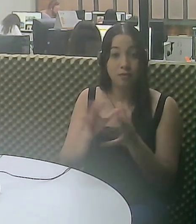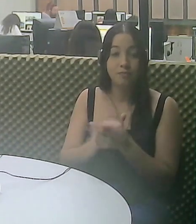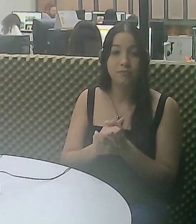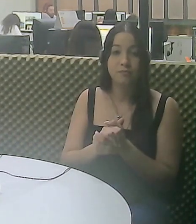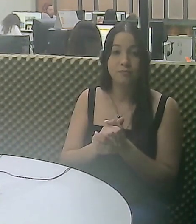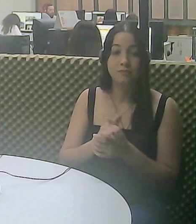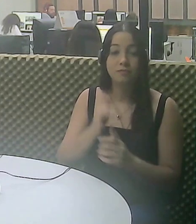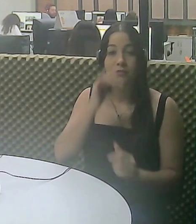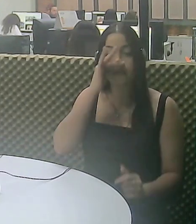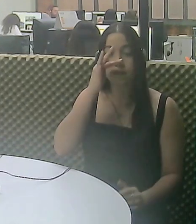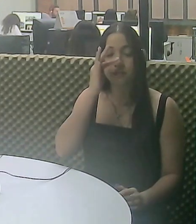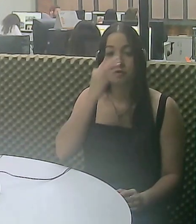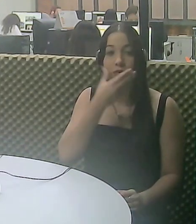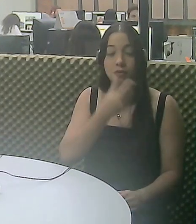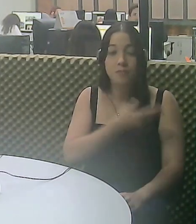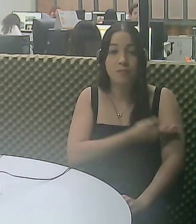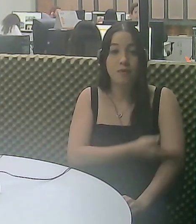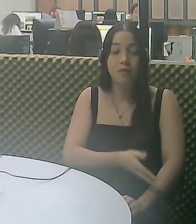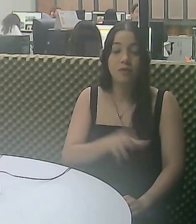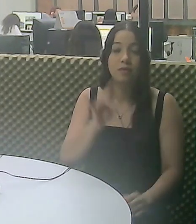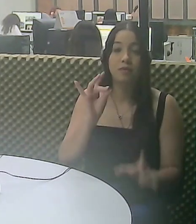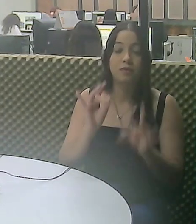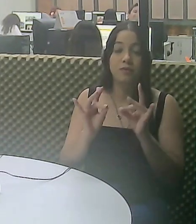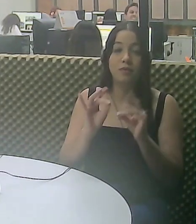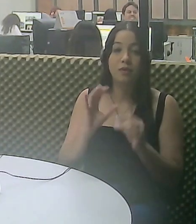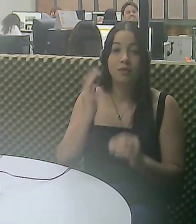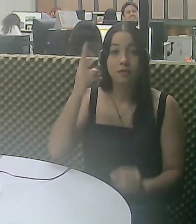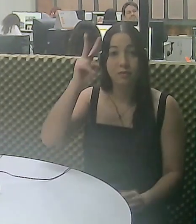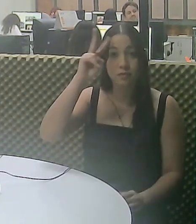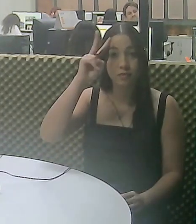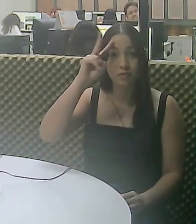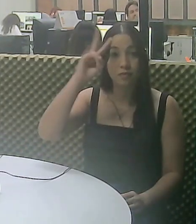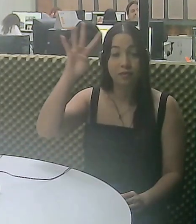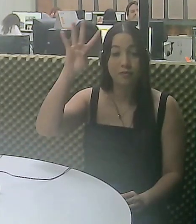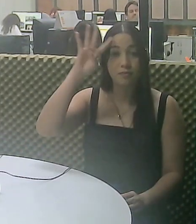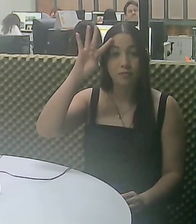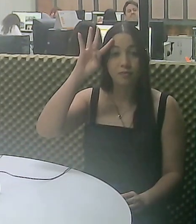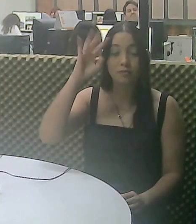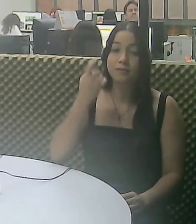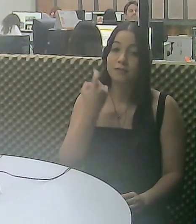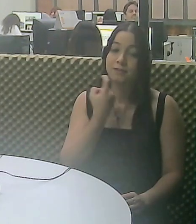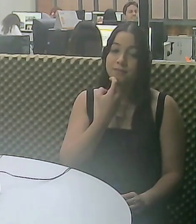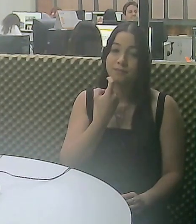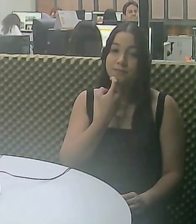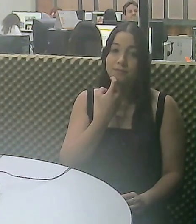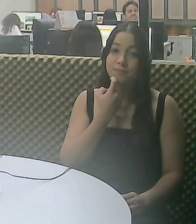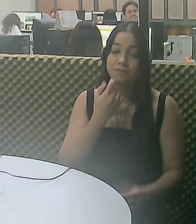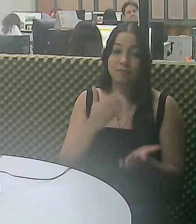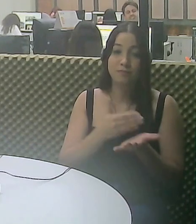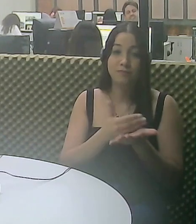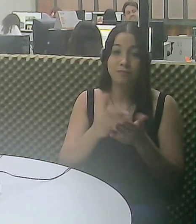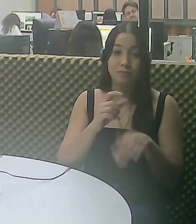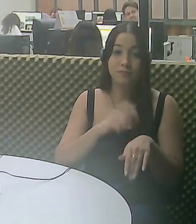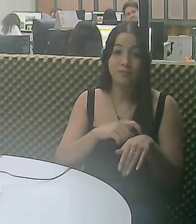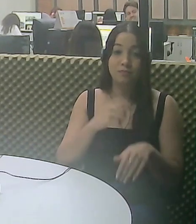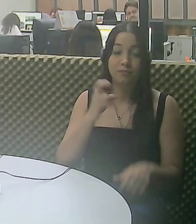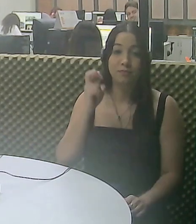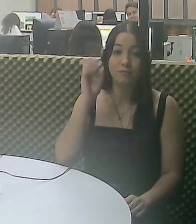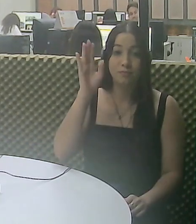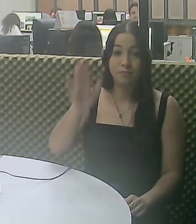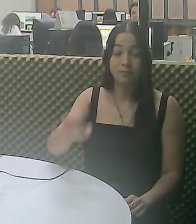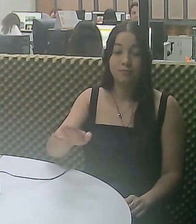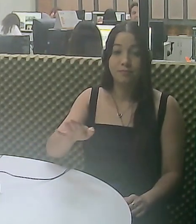No Jardim Caraíba, o recolhimento passará a ocorrer às segundas, quartas e sextas-feiras, a partir das 5 da